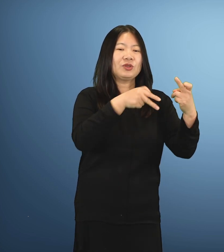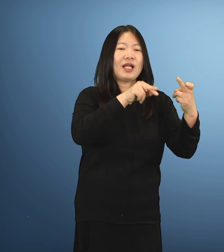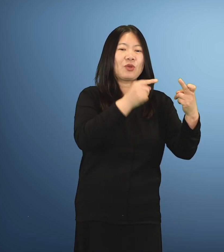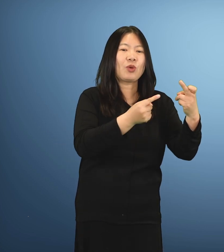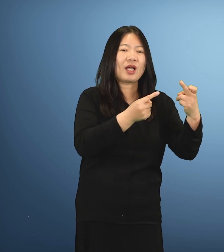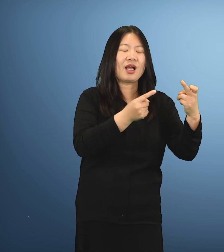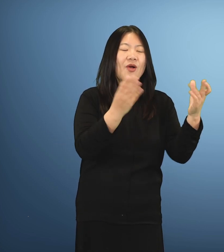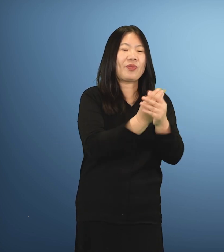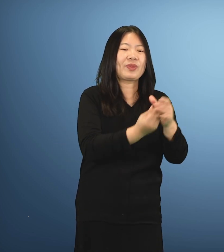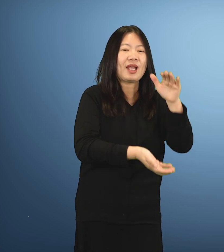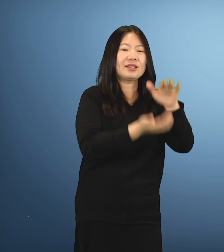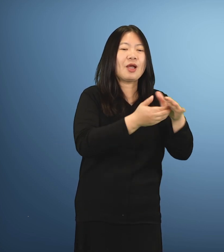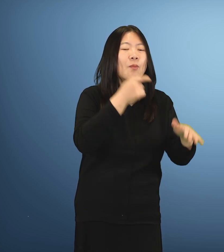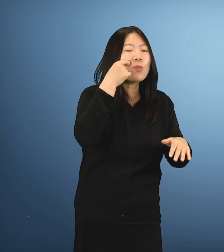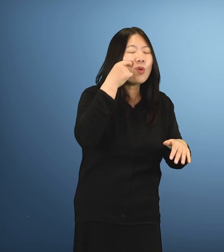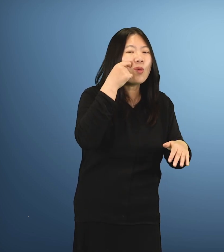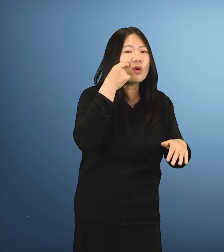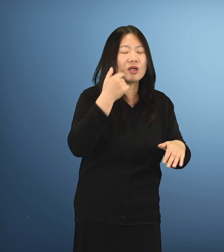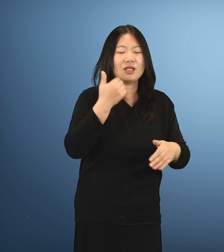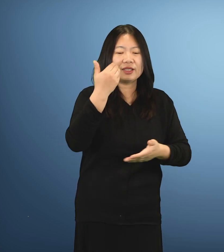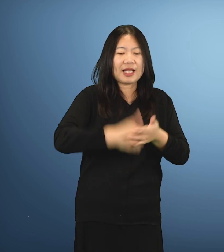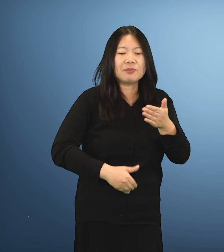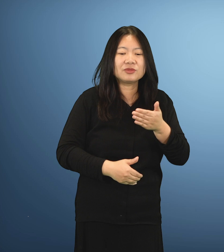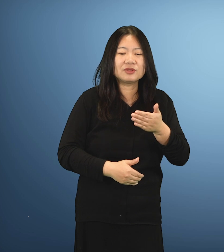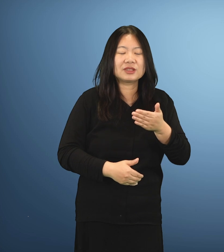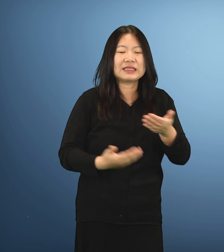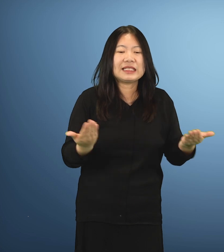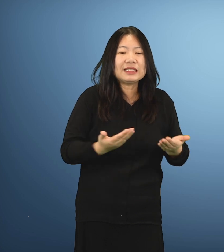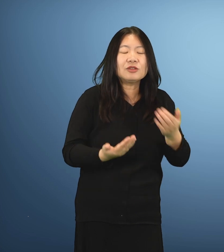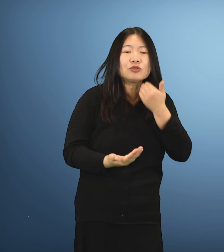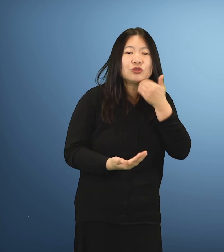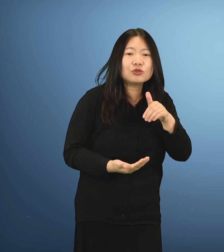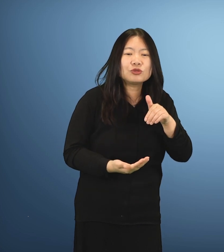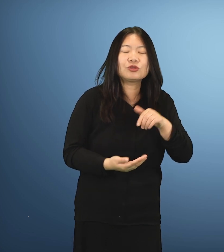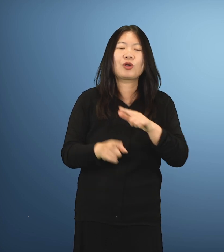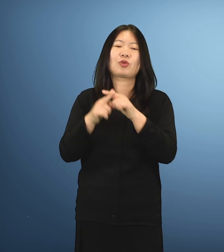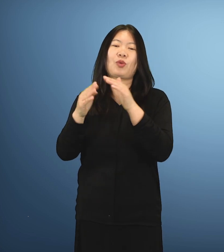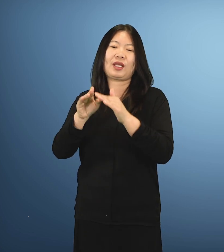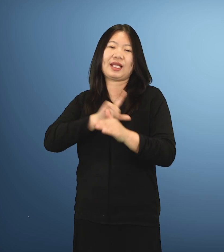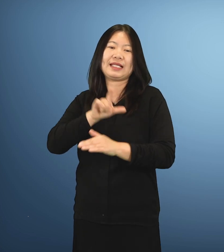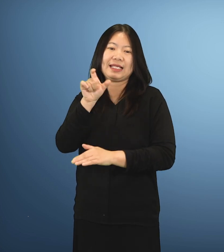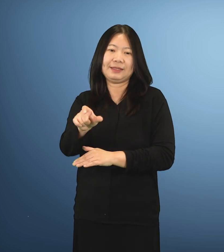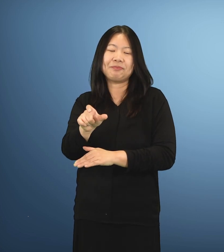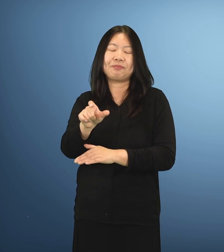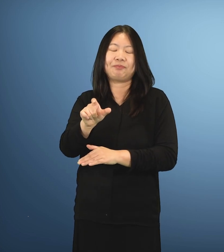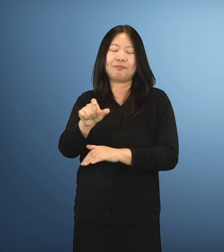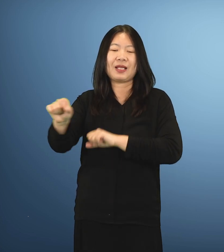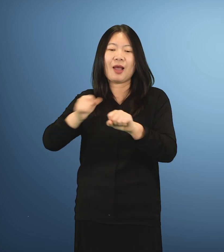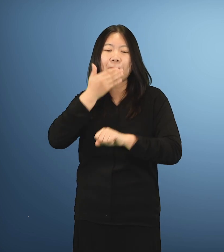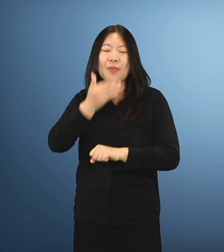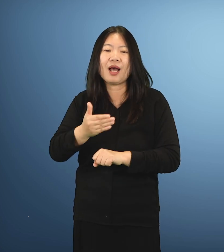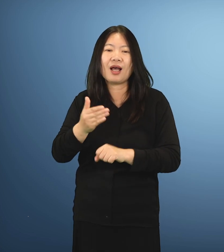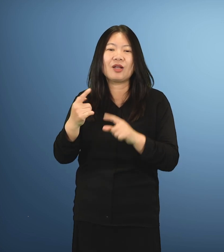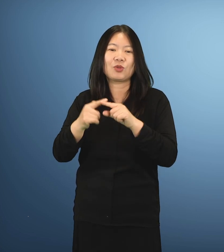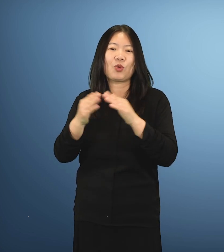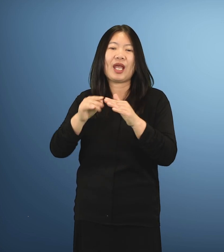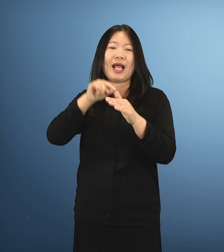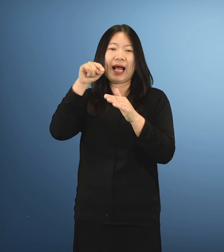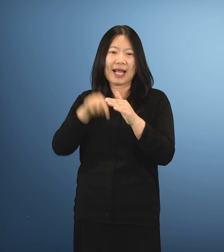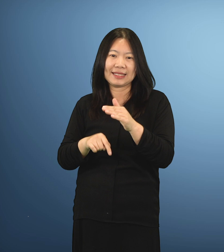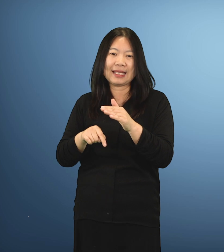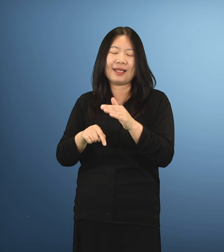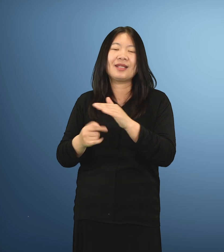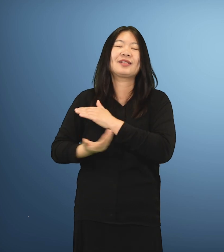누가 해야 됩니까? 누구의 이름으로 해야 됩니까? 교회의 이름으로 하고 여러분들이 교회